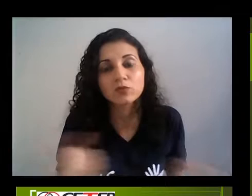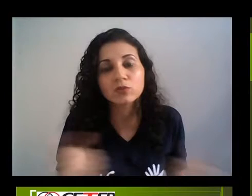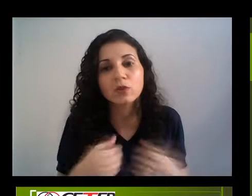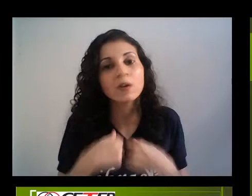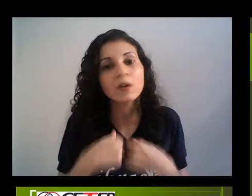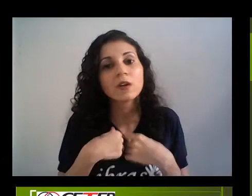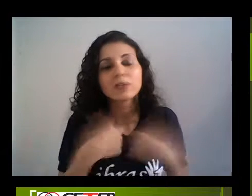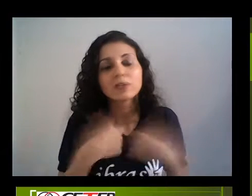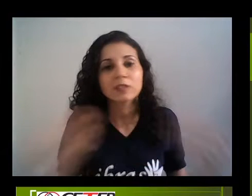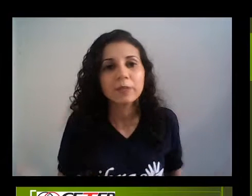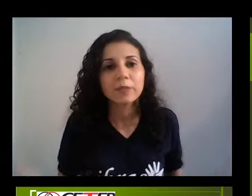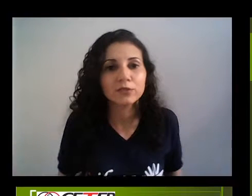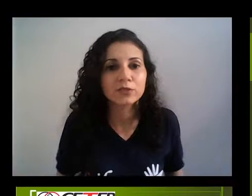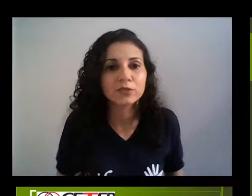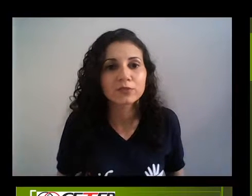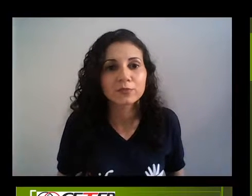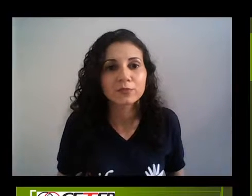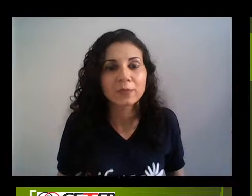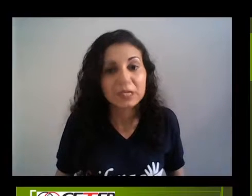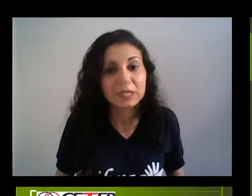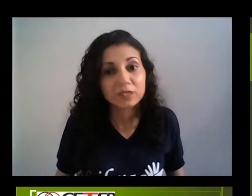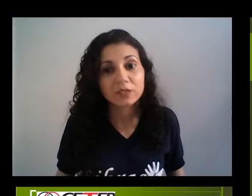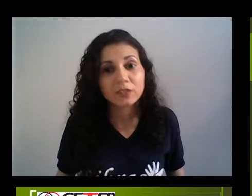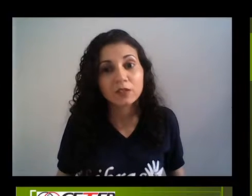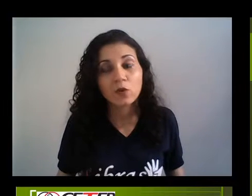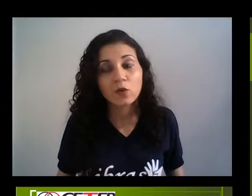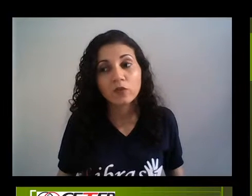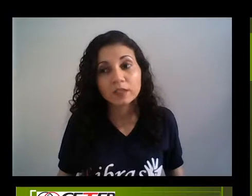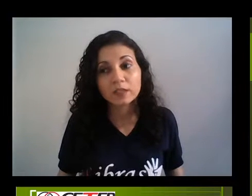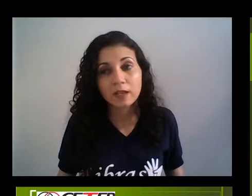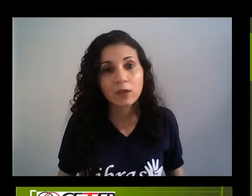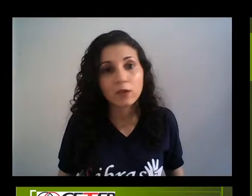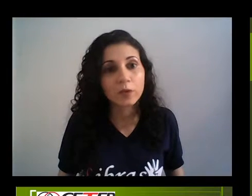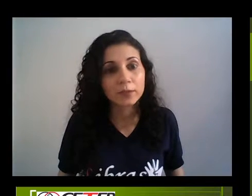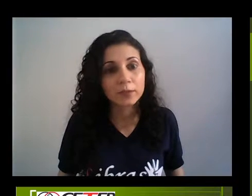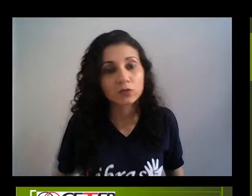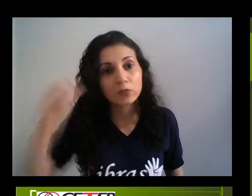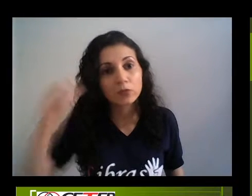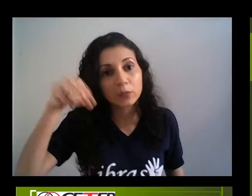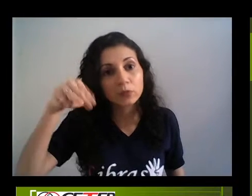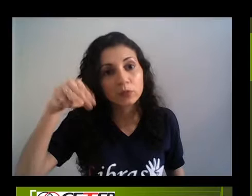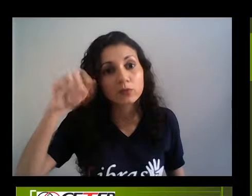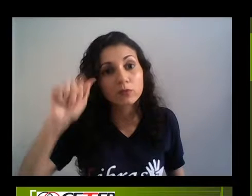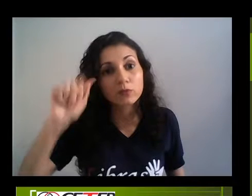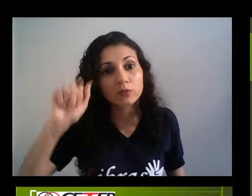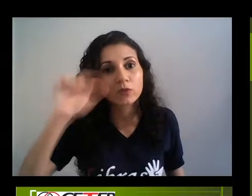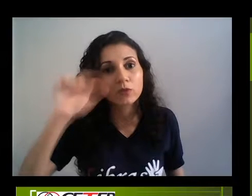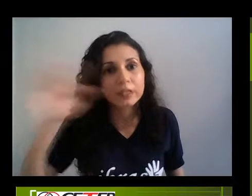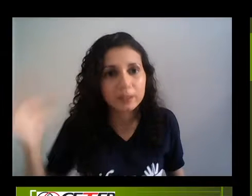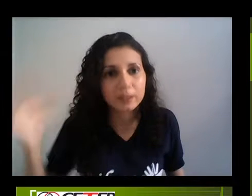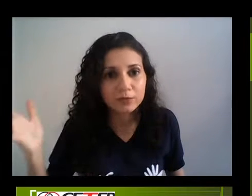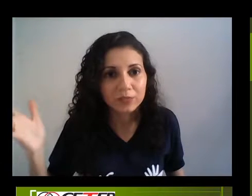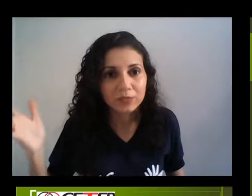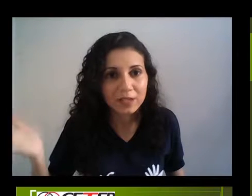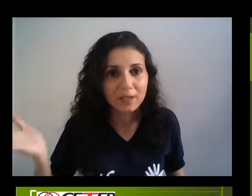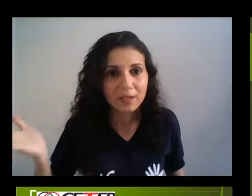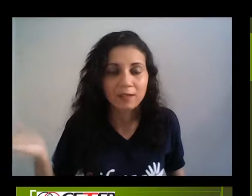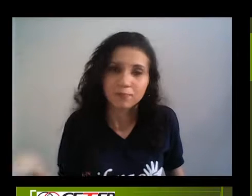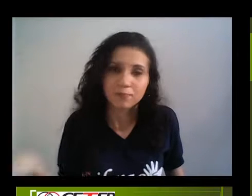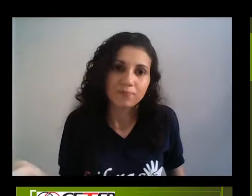surdo só sabendo isso. Porque imagina você conversar com a pessoa o tempo todo soletrando,